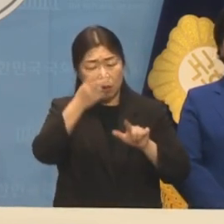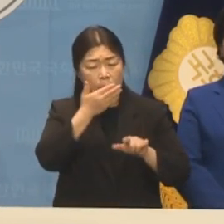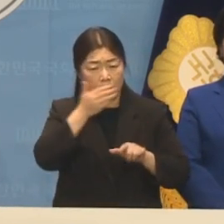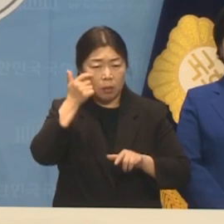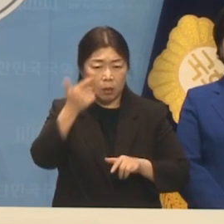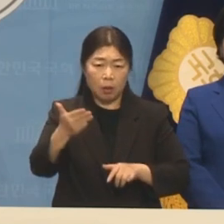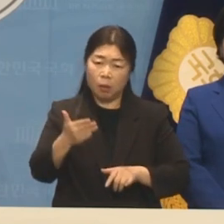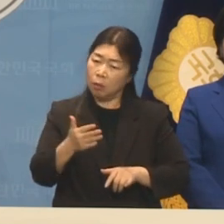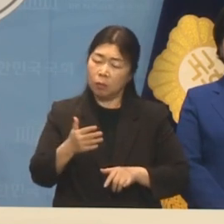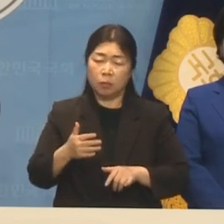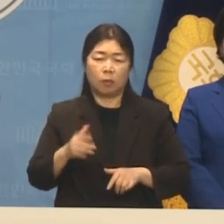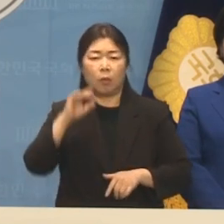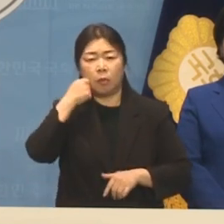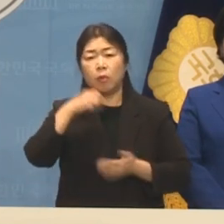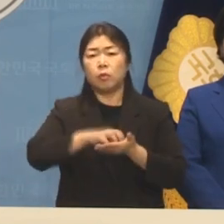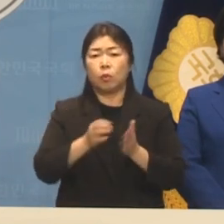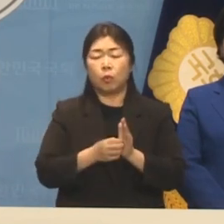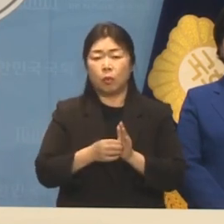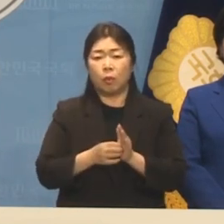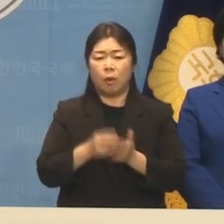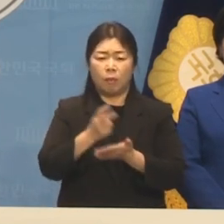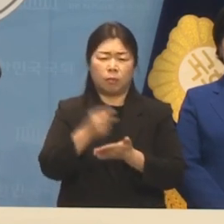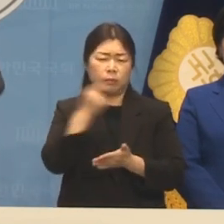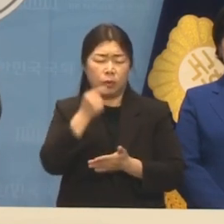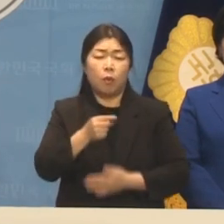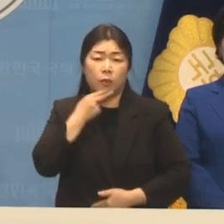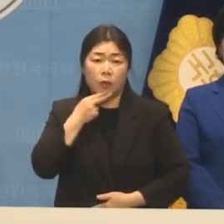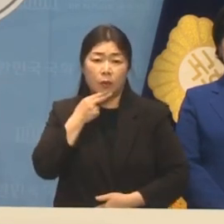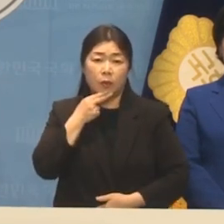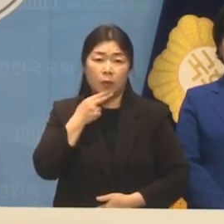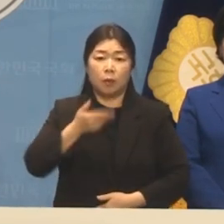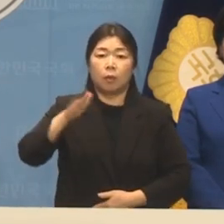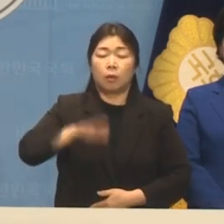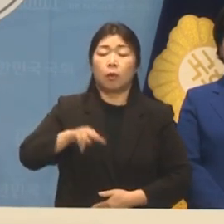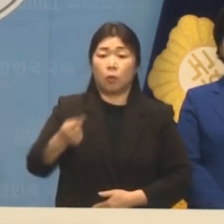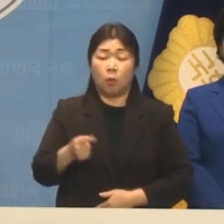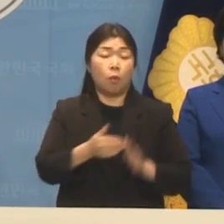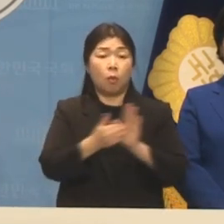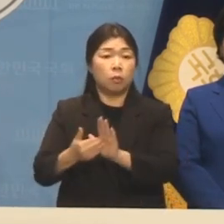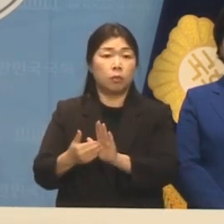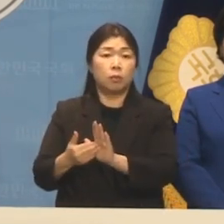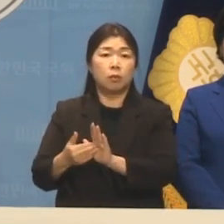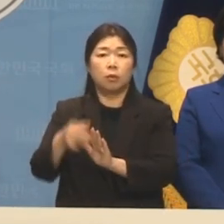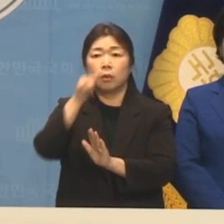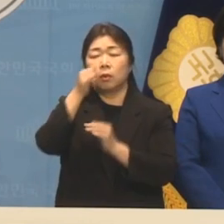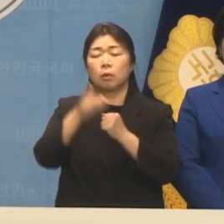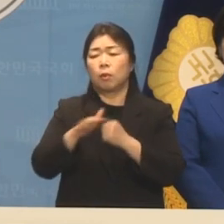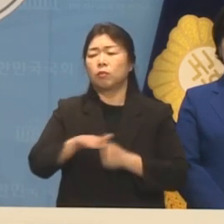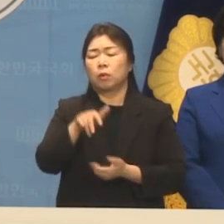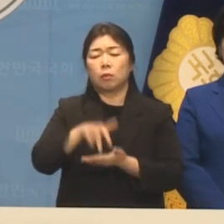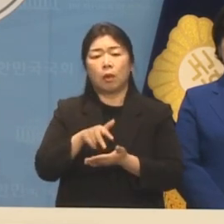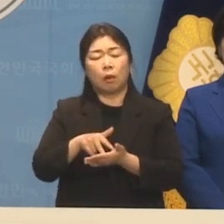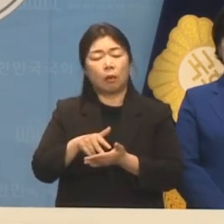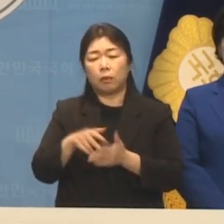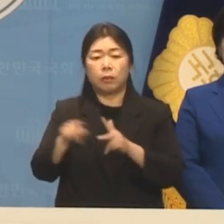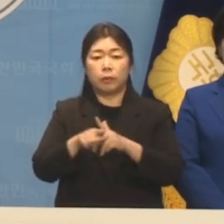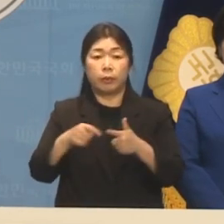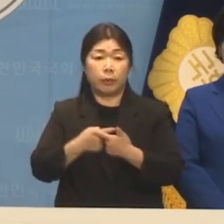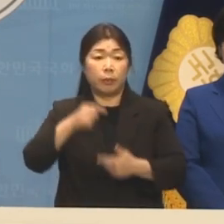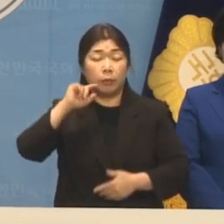저희 상식으로는 도저히 납득하기가 어렵고 가능한 일이 아닌 것 같습니다. 대통령은 지금